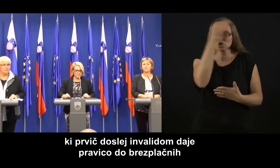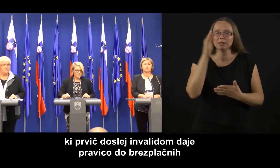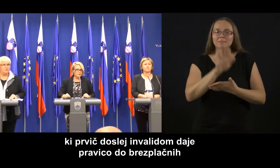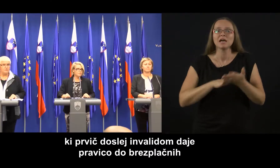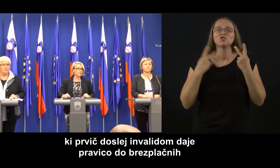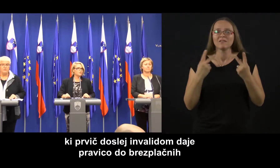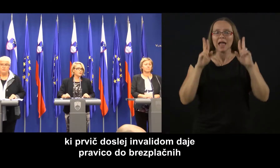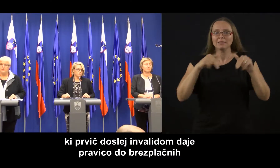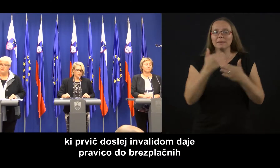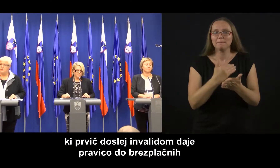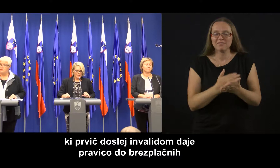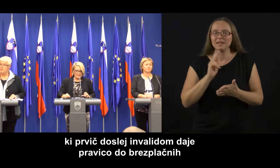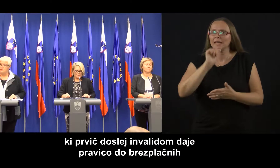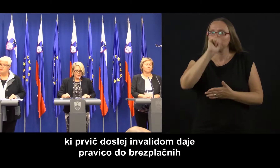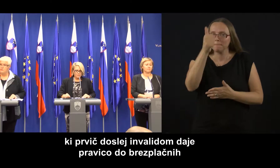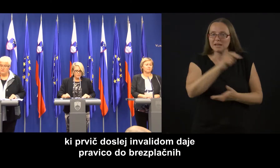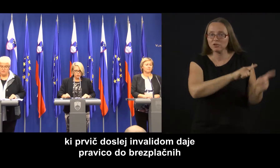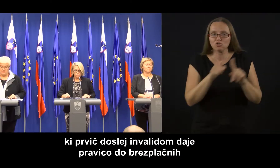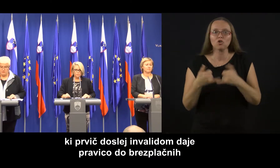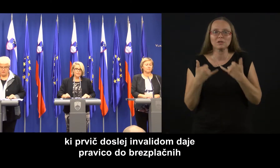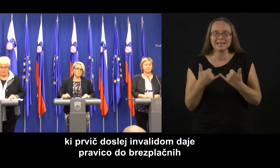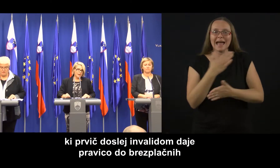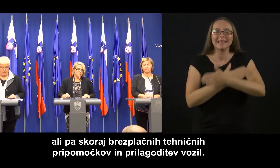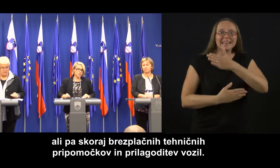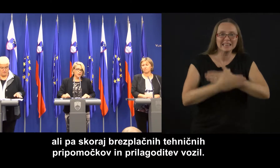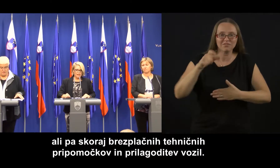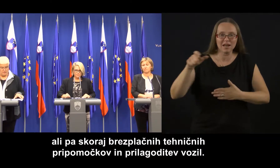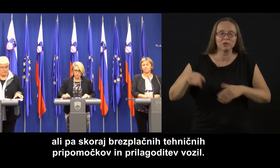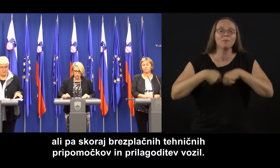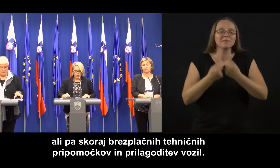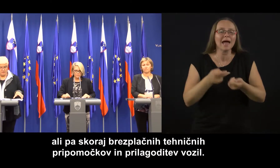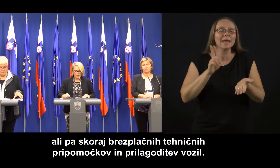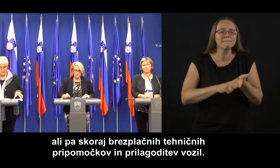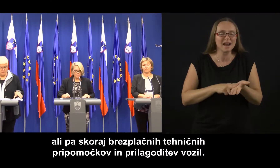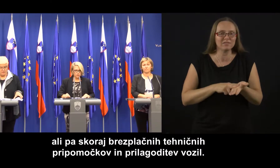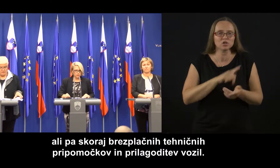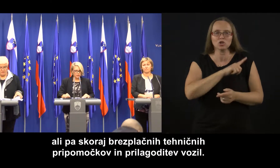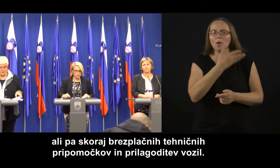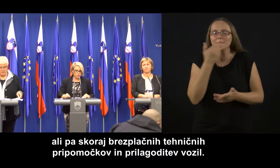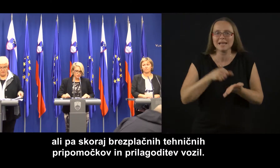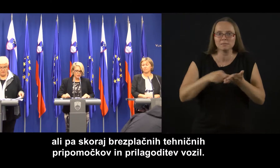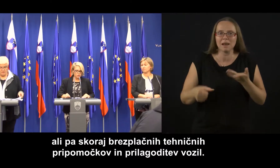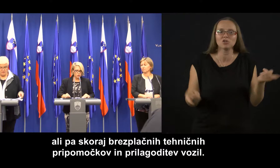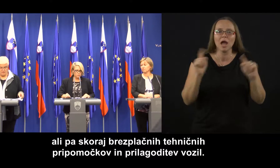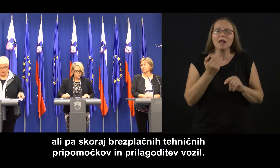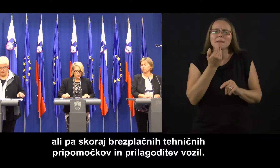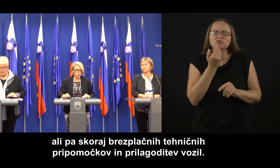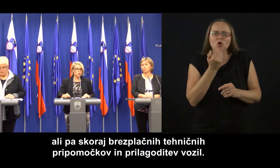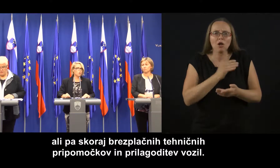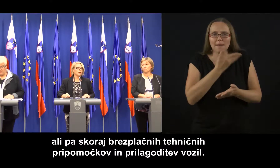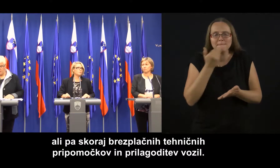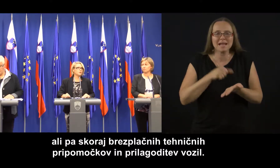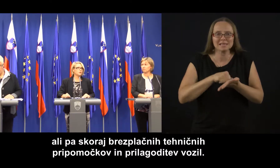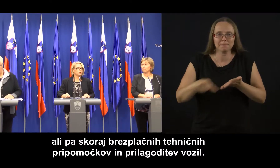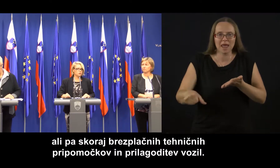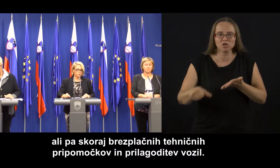prvič doslej invalidom daje pravico do brezplačnih ali pa skoraj brezplačnih tehničnih